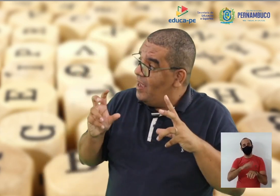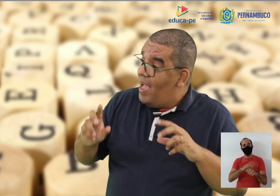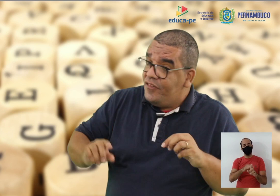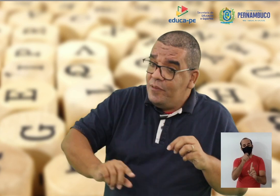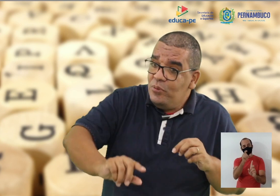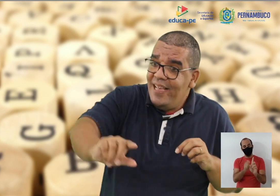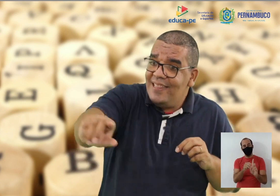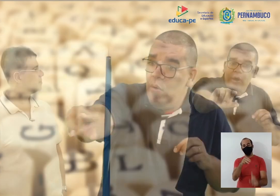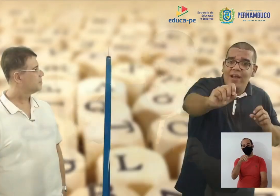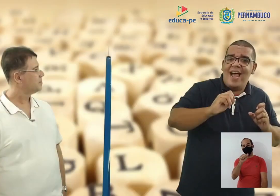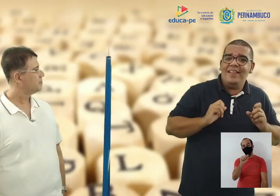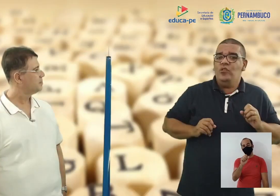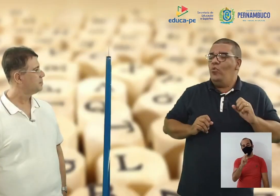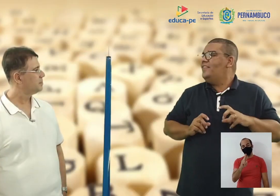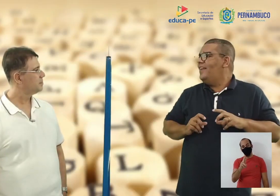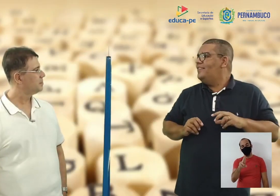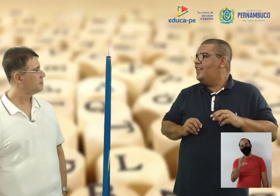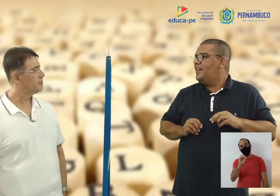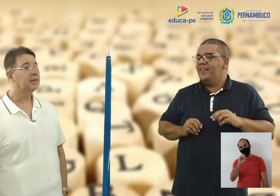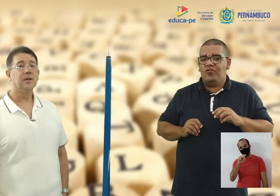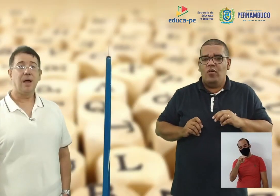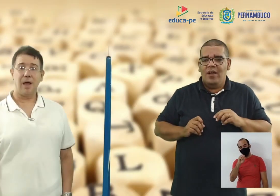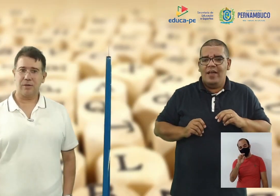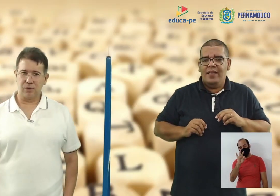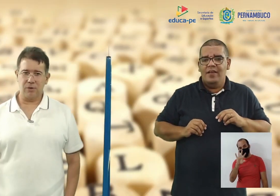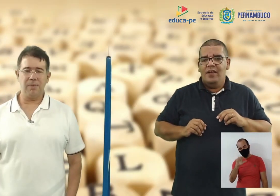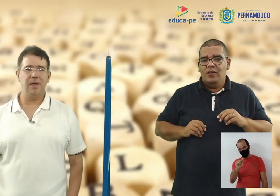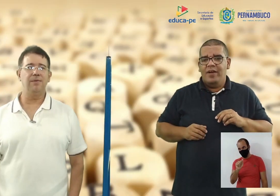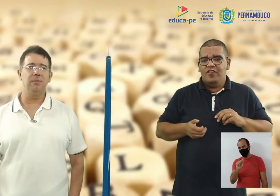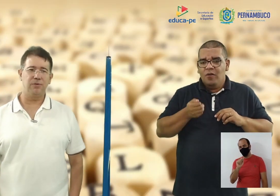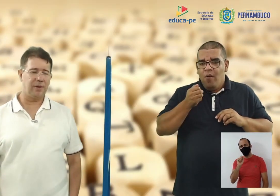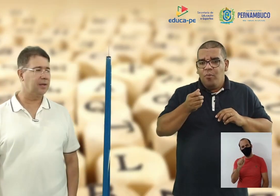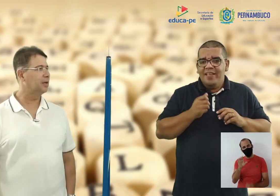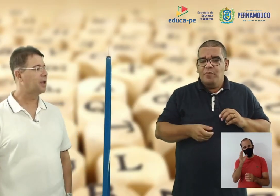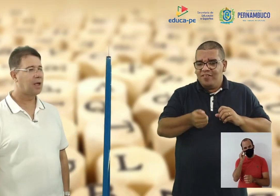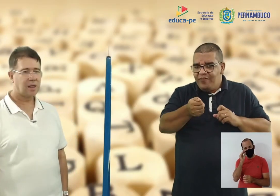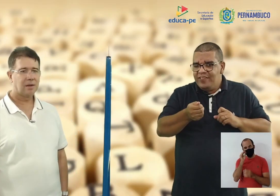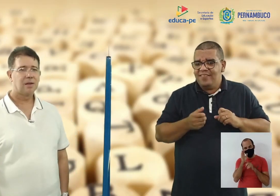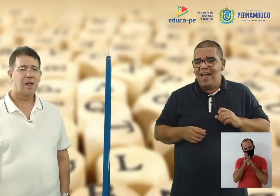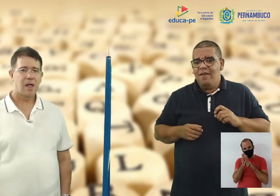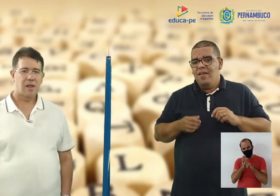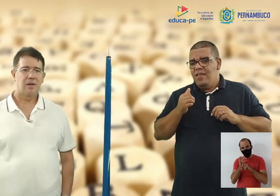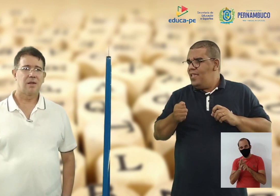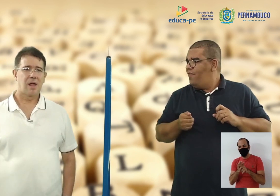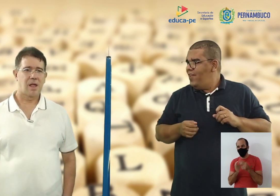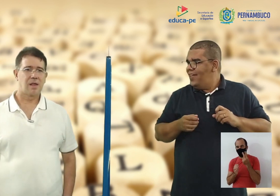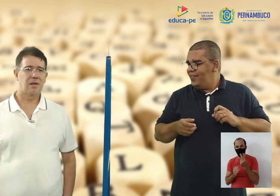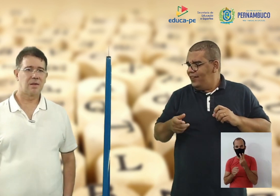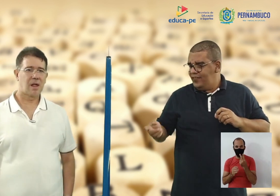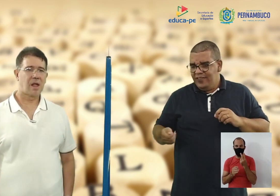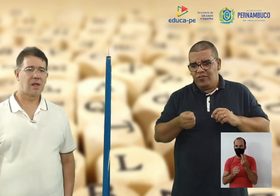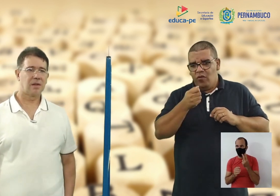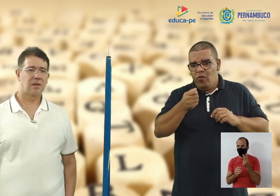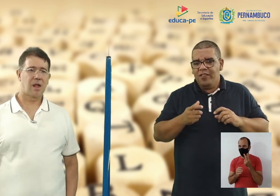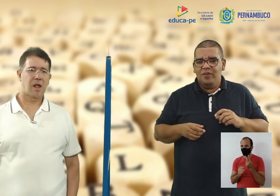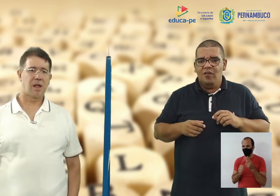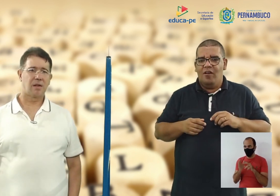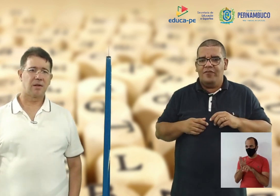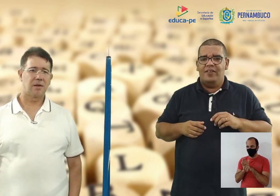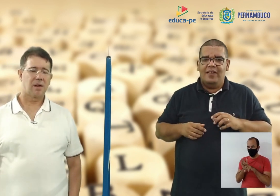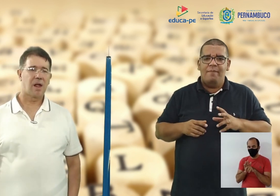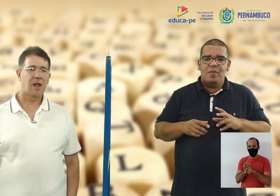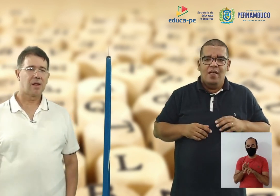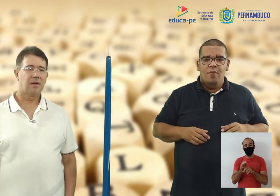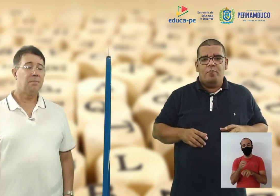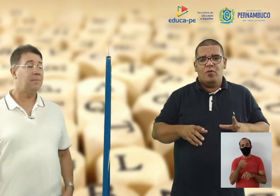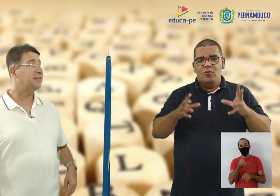elegias, a gente podia dar uma olhada em duas elegias que a gente escolheu aí. Tudo bem, não é isso? Poderíamos avançar e ver as elegias 8 e